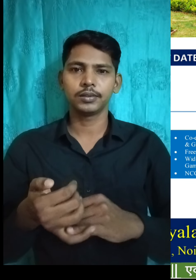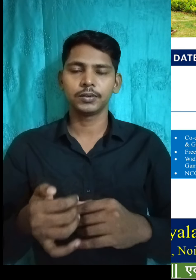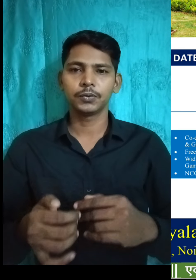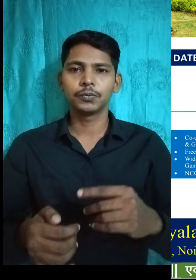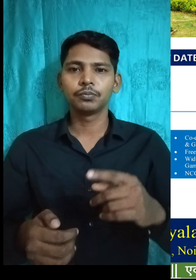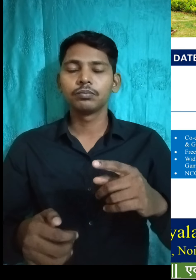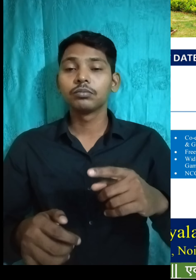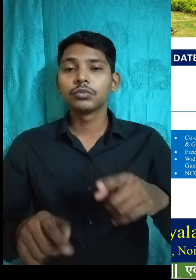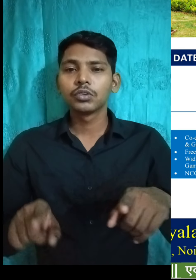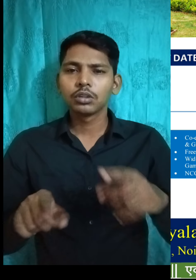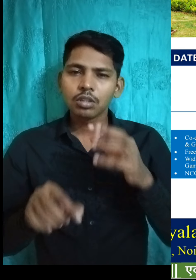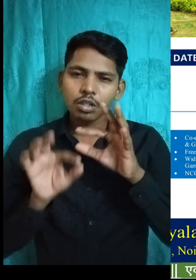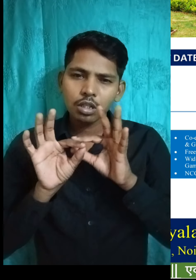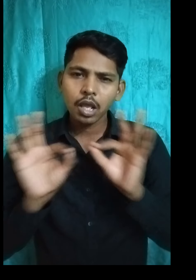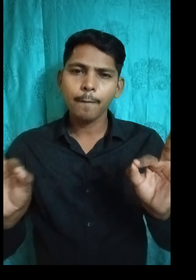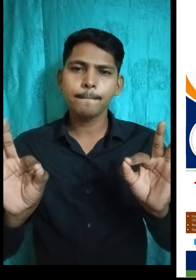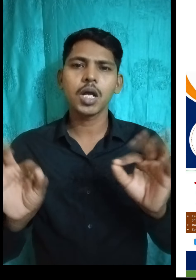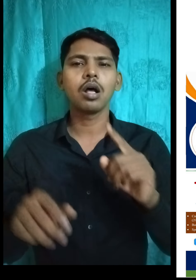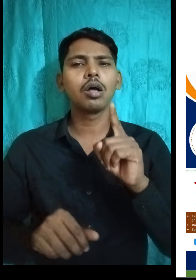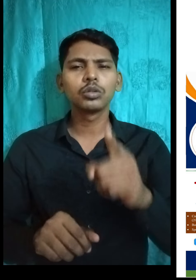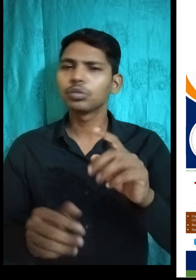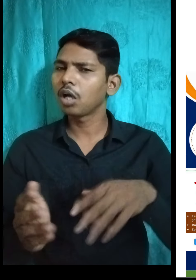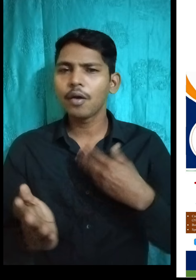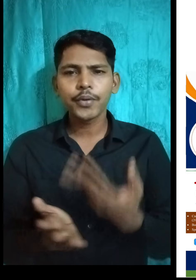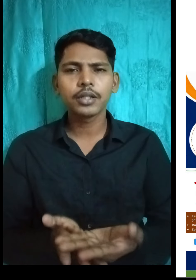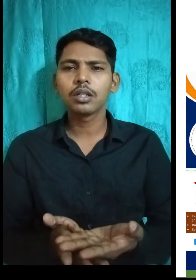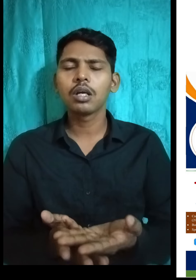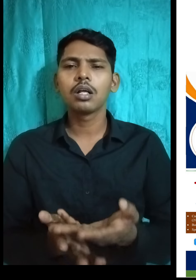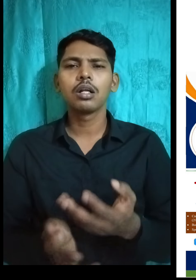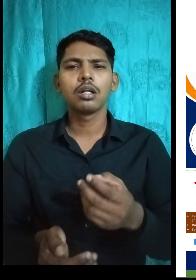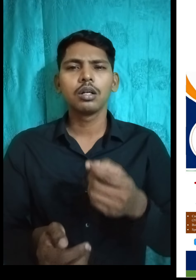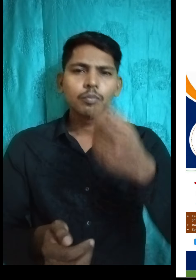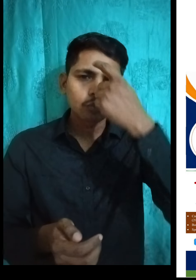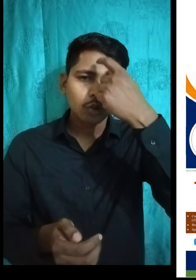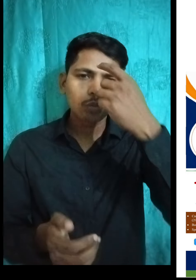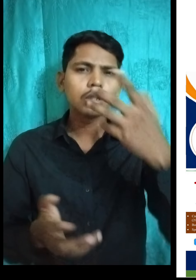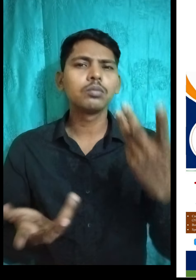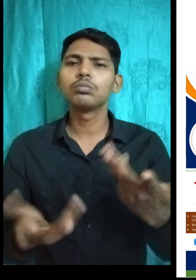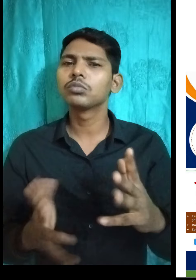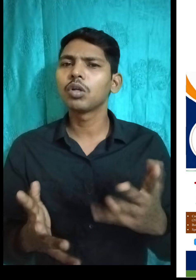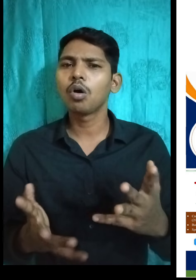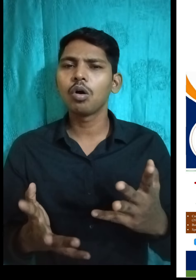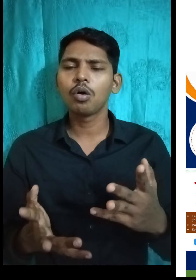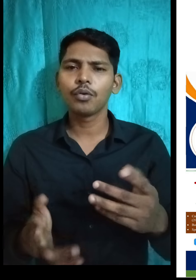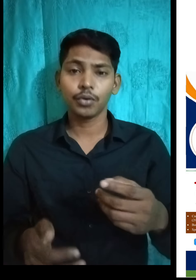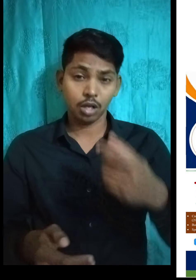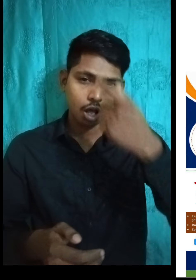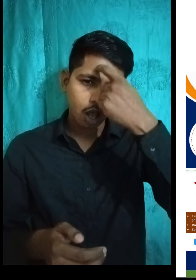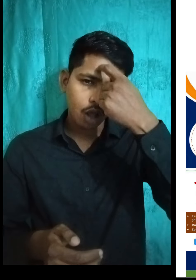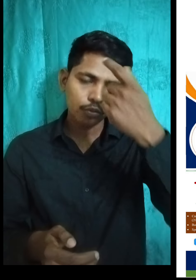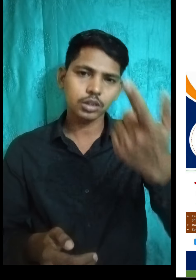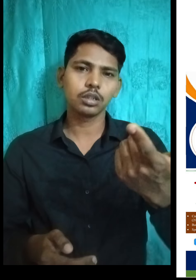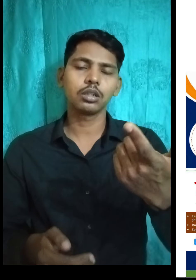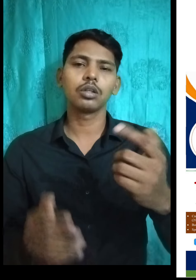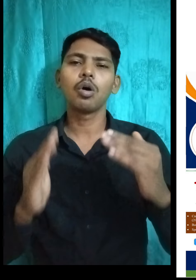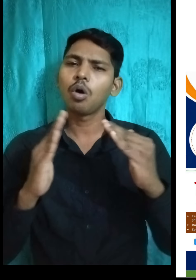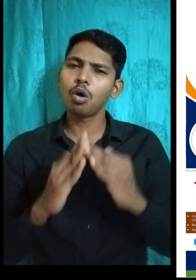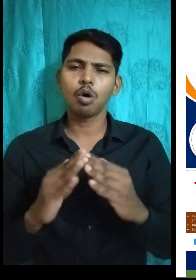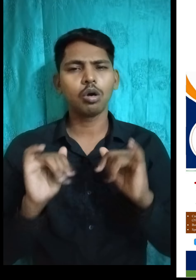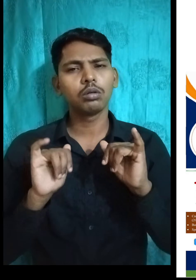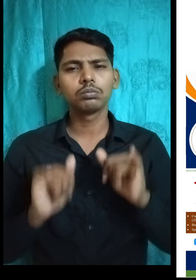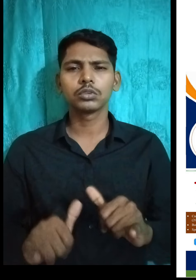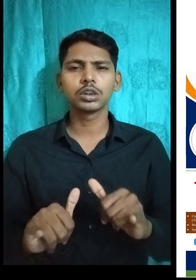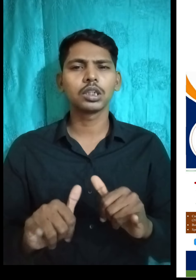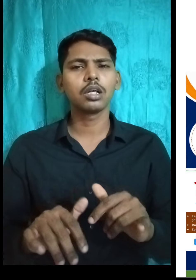है, आवेदन का कोई शुल्क नहीं है, तो अवश्य आवेदन करें। ऑनलाइन आवेदन करें, घर बैठे आवेदन करें। ठीक